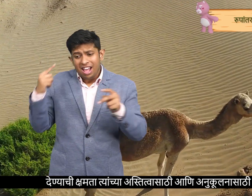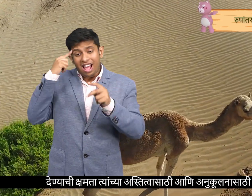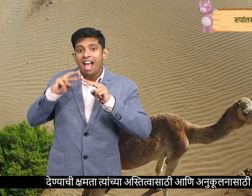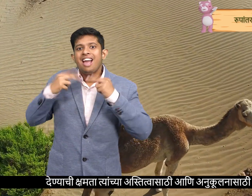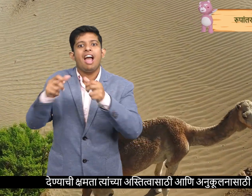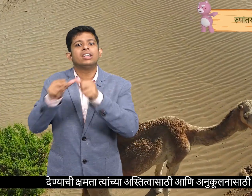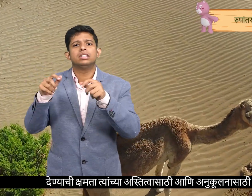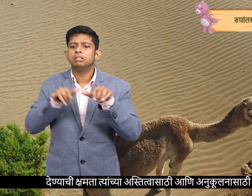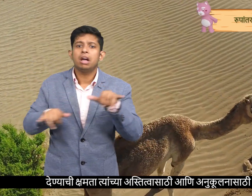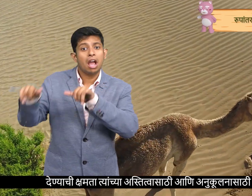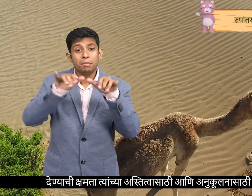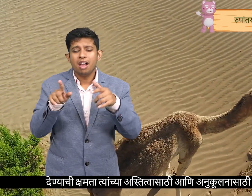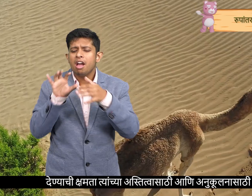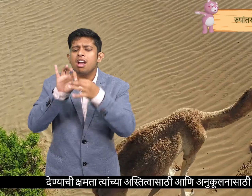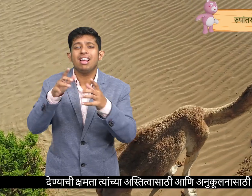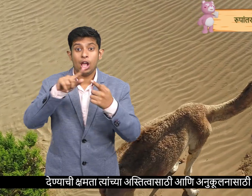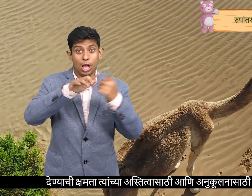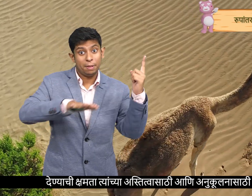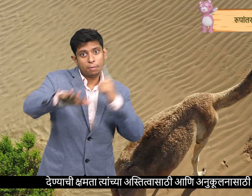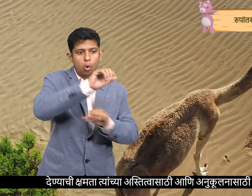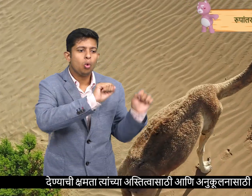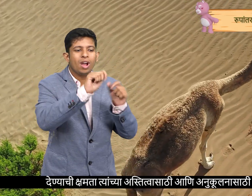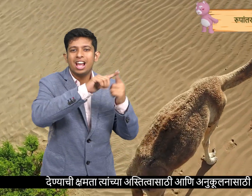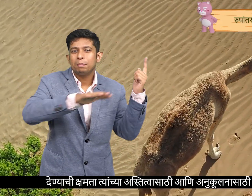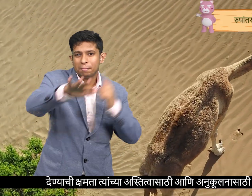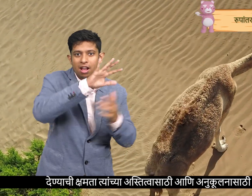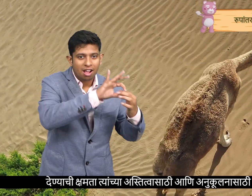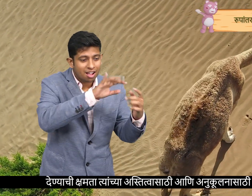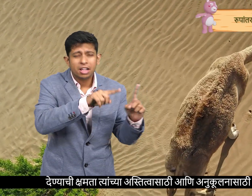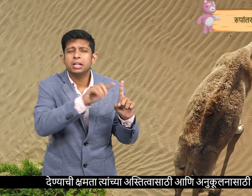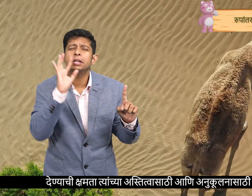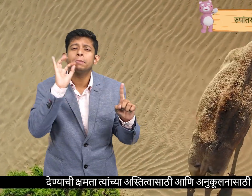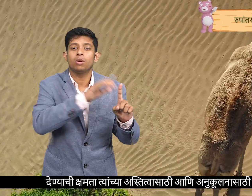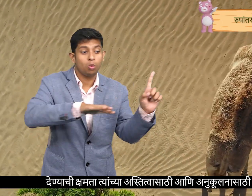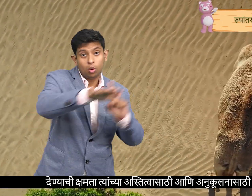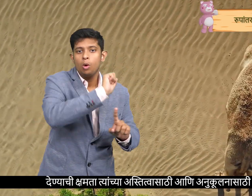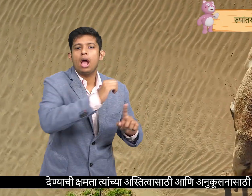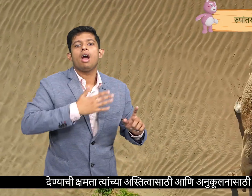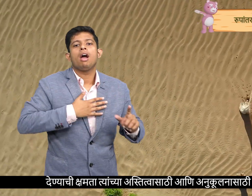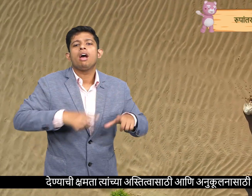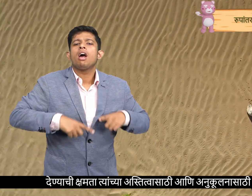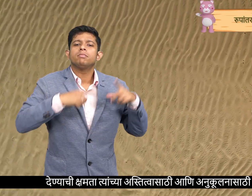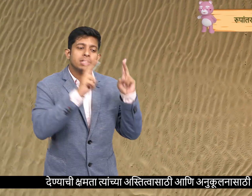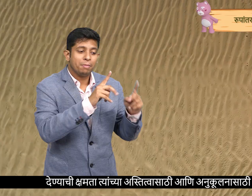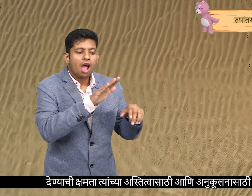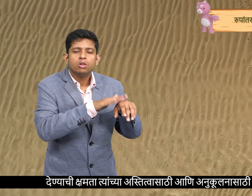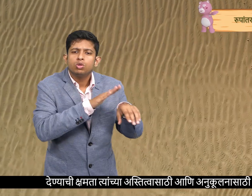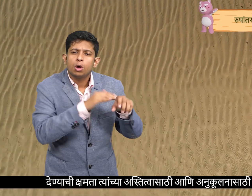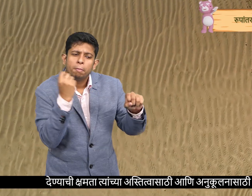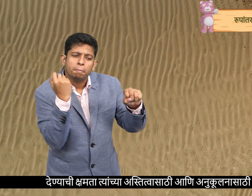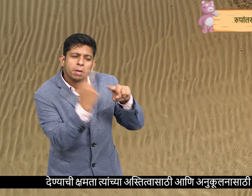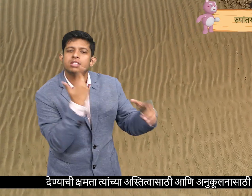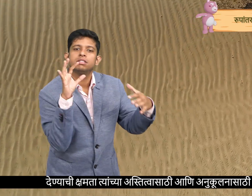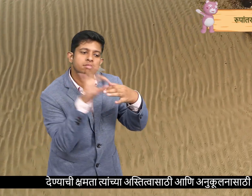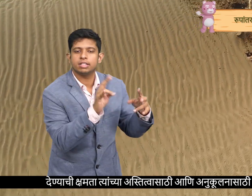प्रतिसाद देण्याची क्षमता त्यांच्या अस्तित्वासाठी आणि अनुकूलनासाठी महत्त्वाची आहे.